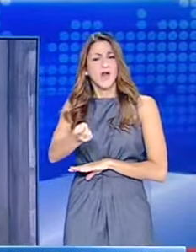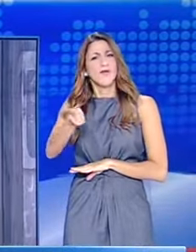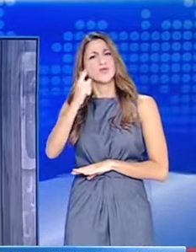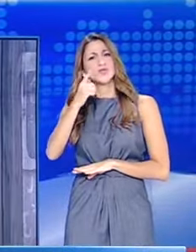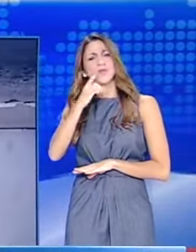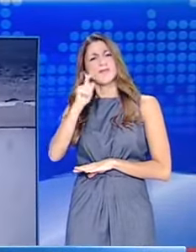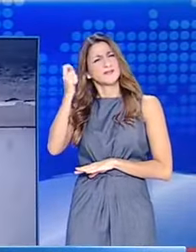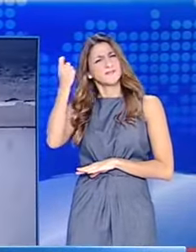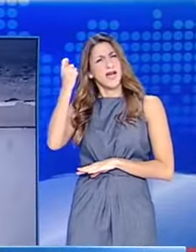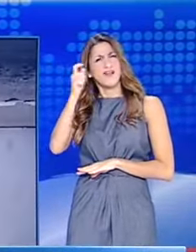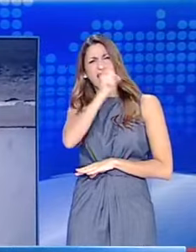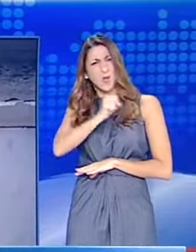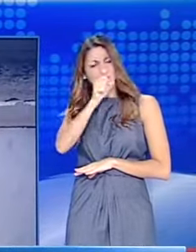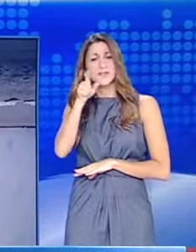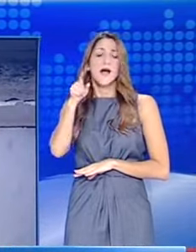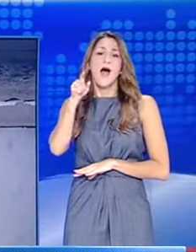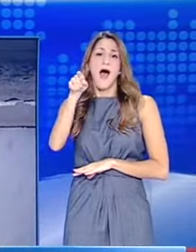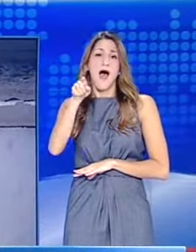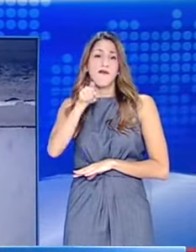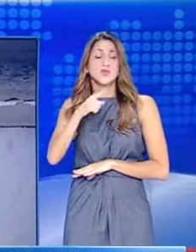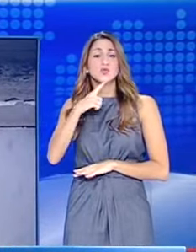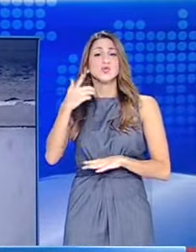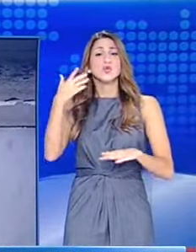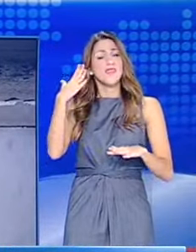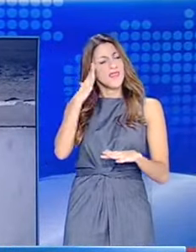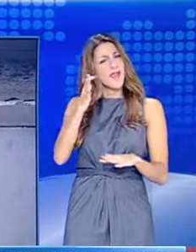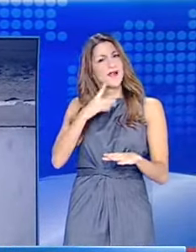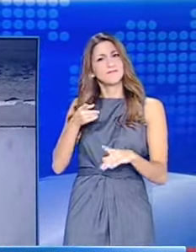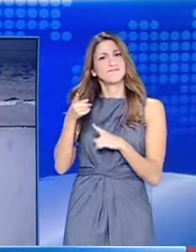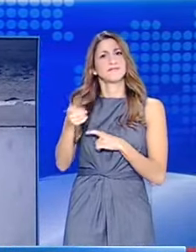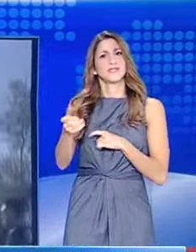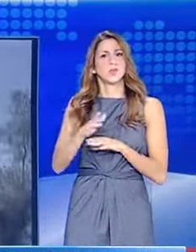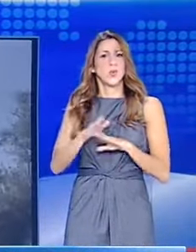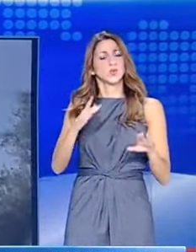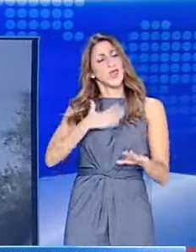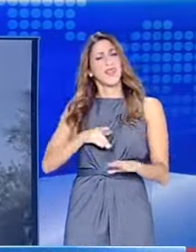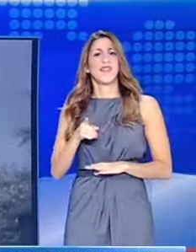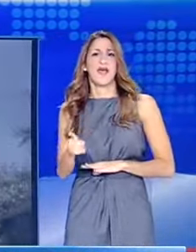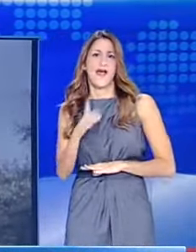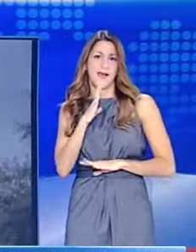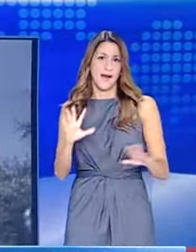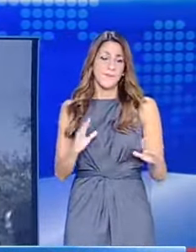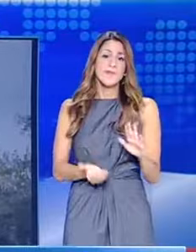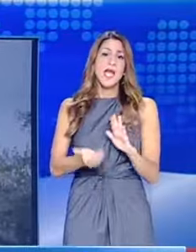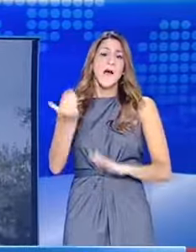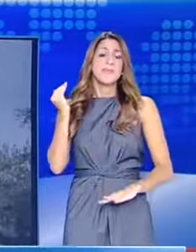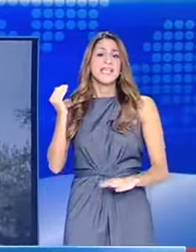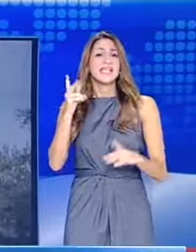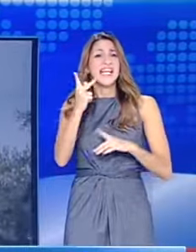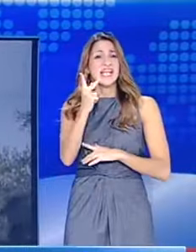αυγής στον πειραιά και υπήρχε κεντρική εντολή από τον λαγό να τον φάνε κάτι που όπως είπε ήταν εν γνώση του κασιδιάρη και είχε την έγκριση του